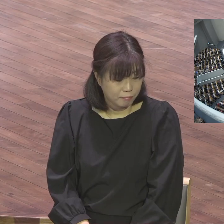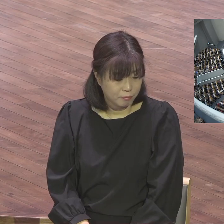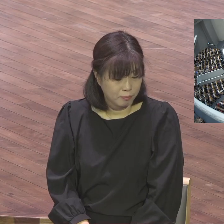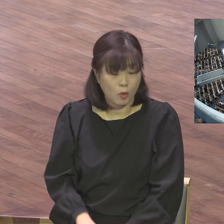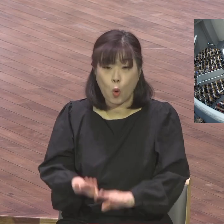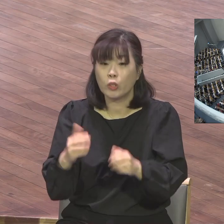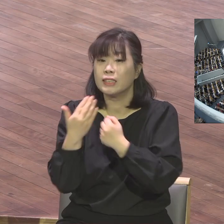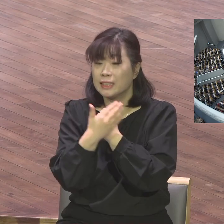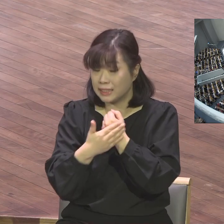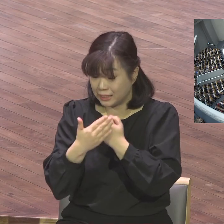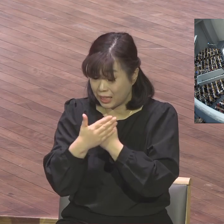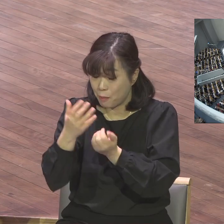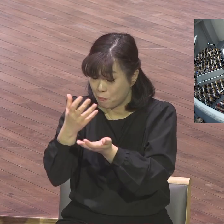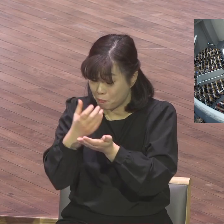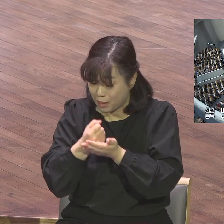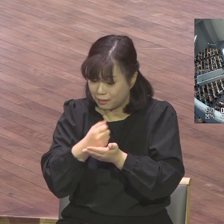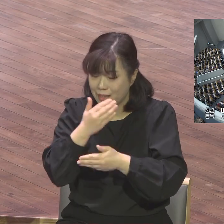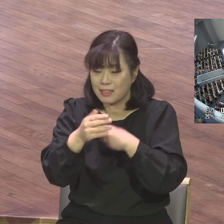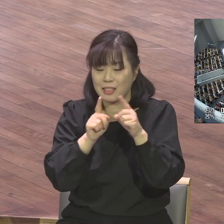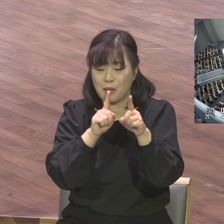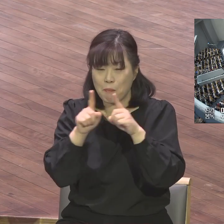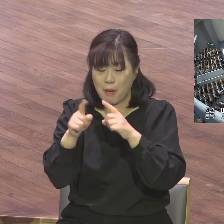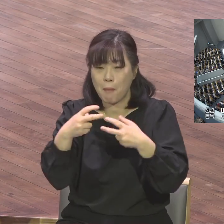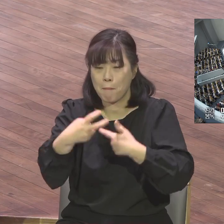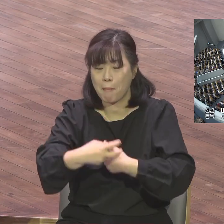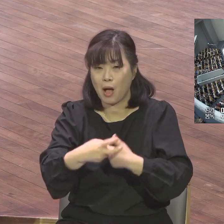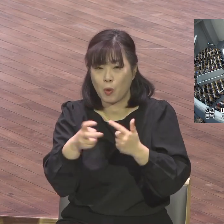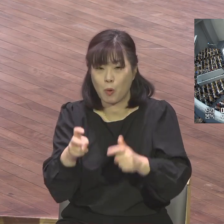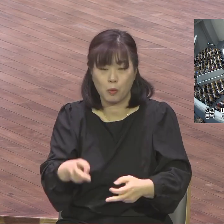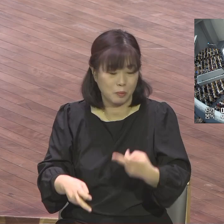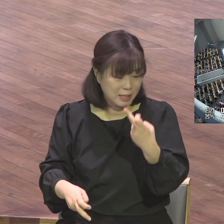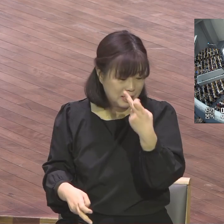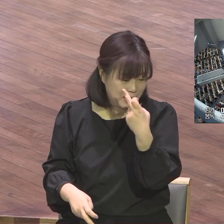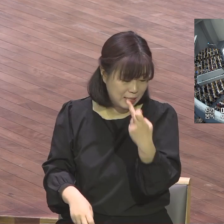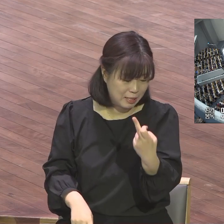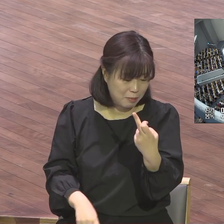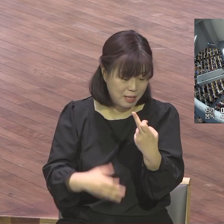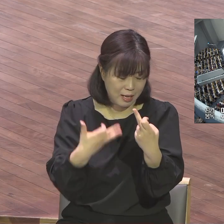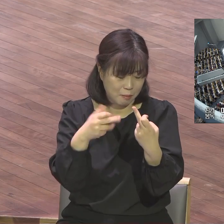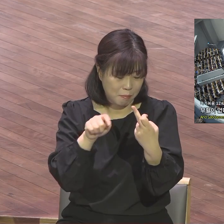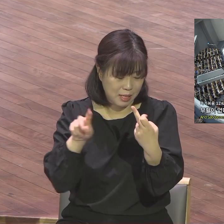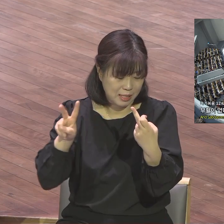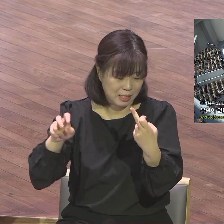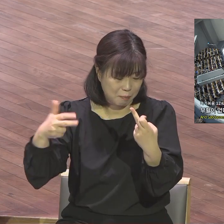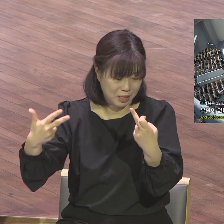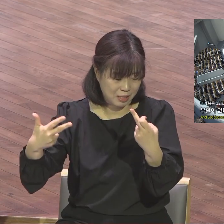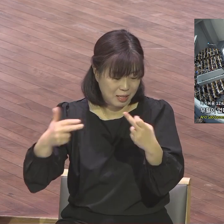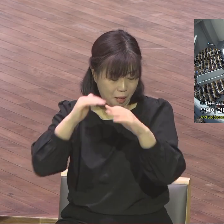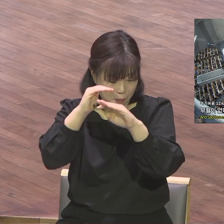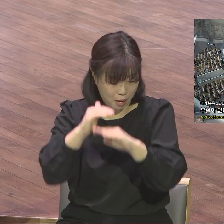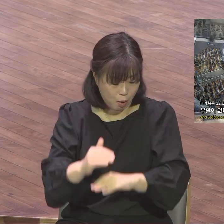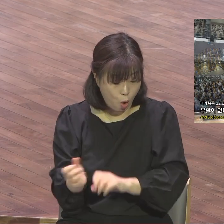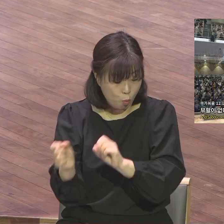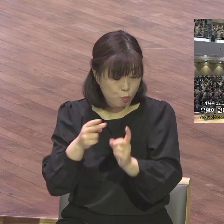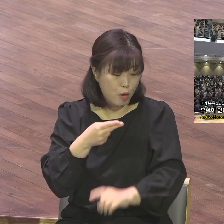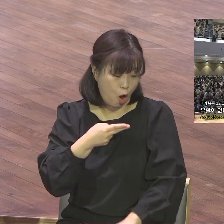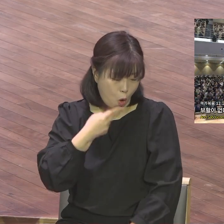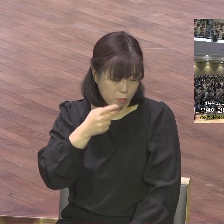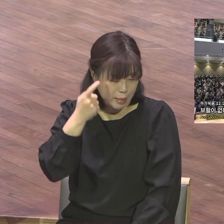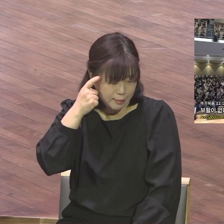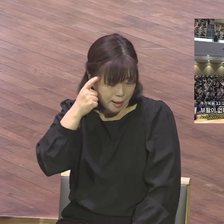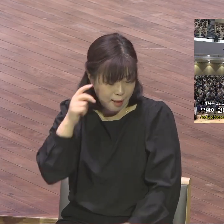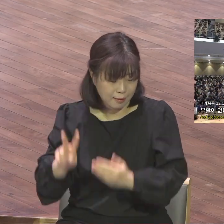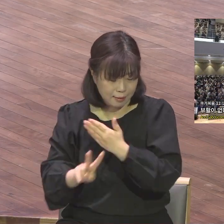네, 오늘 은혜받고 성취될 하나님의 말씀은 마가복음 12장 18절에서 27절 말씀입니다. 부활이 없다는